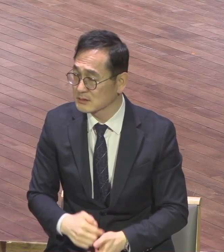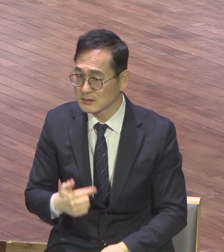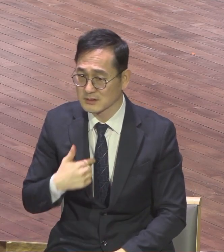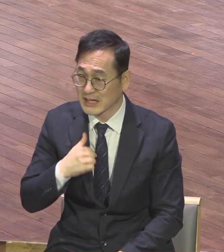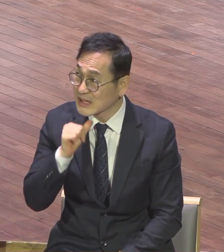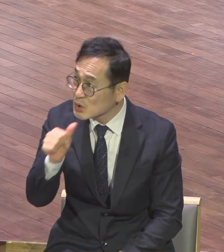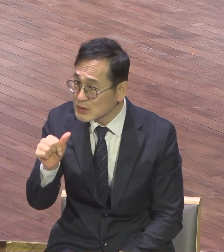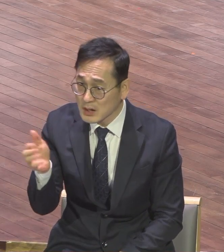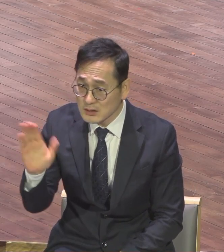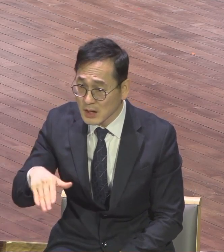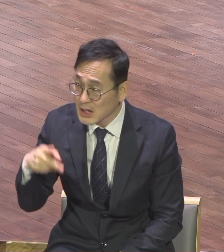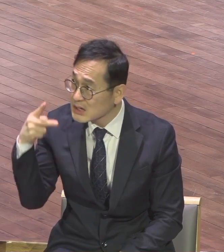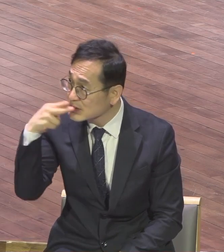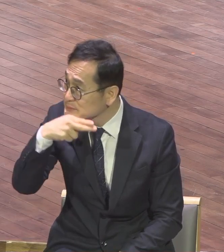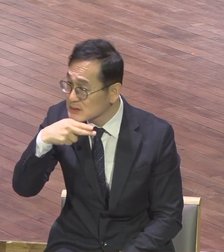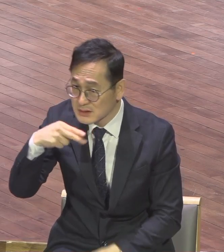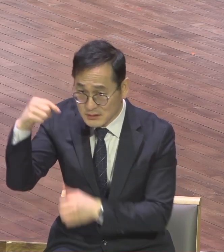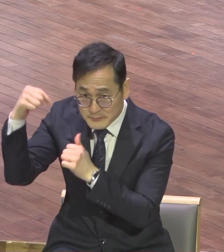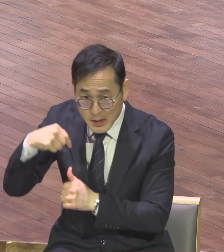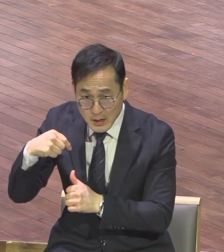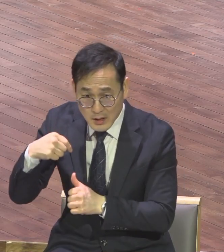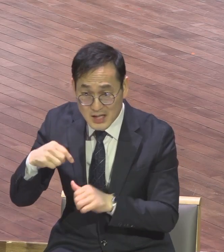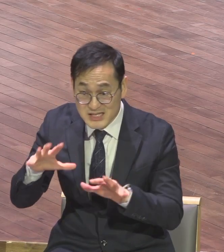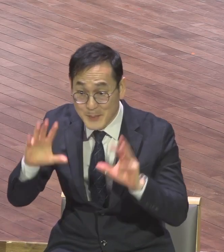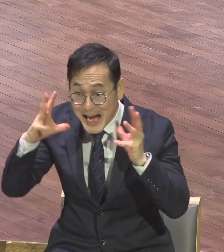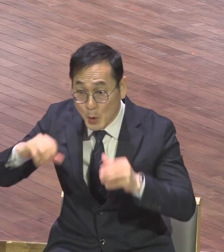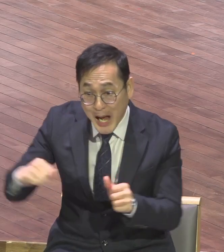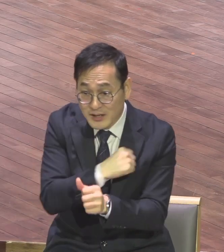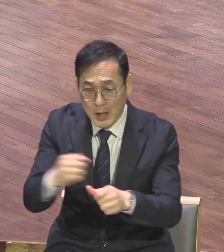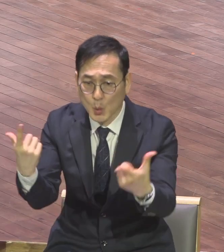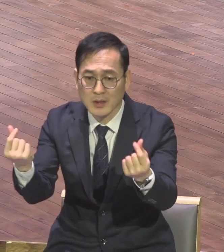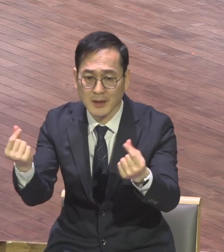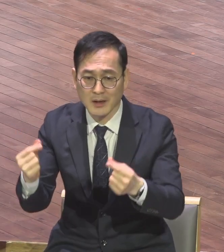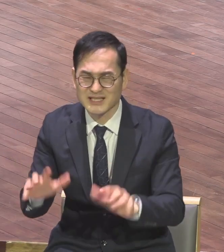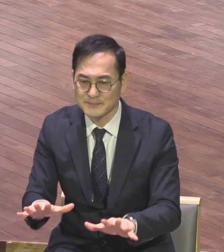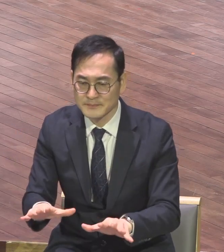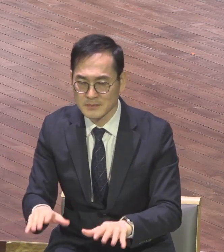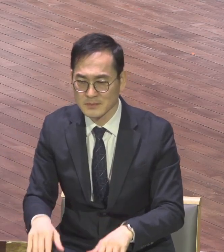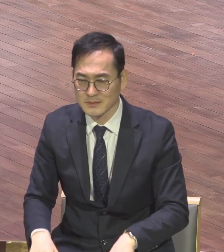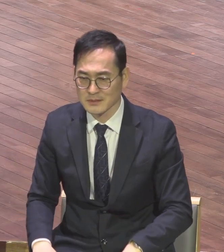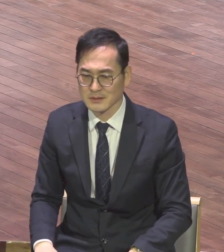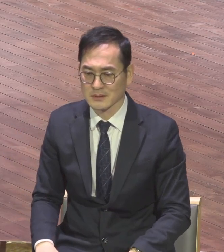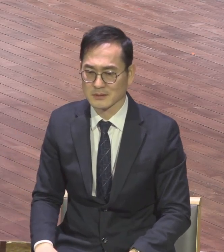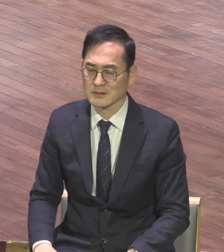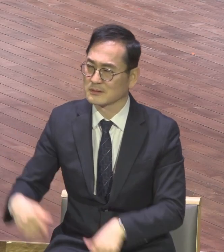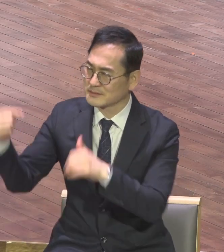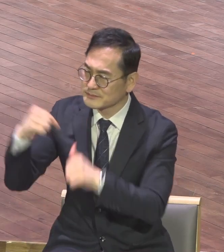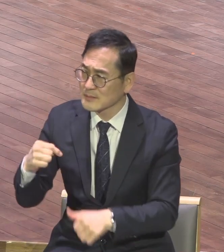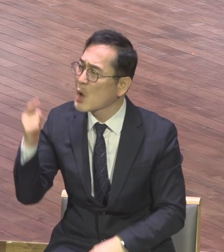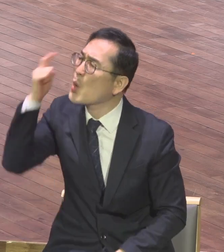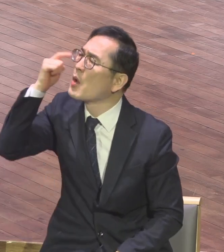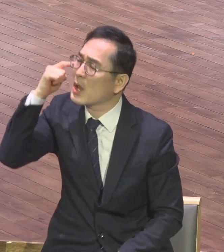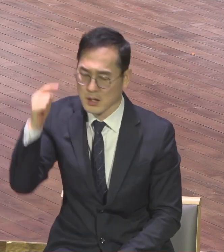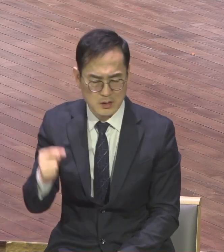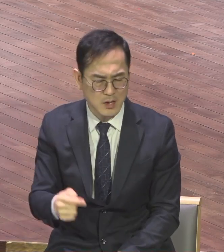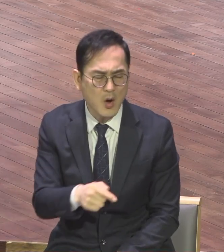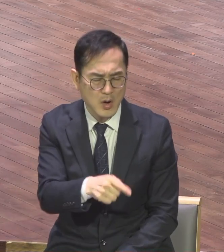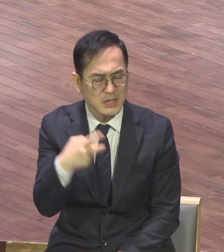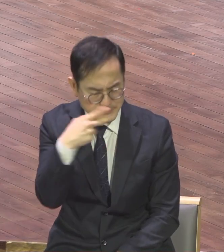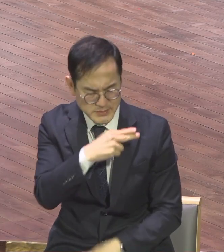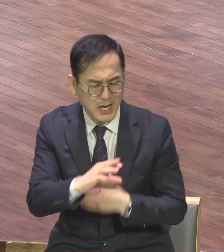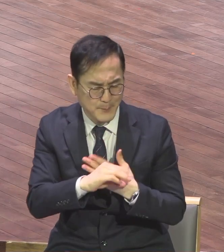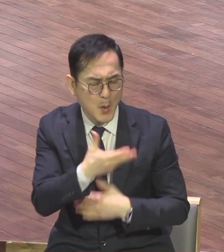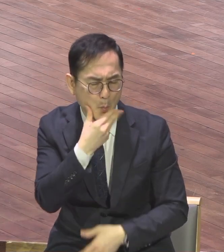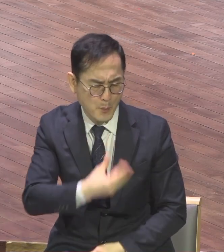5살짜리예요. 지금 같으면 아동학대죠. 그런데 그렇게 왜 해야 되냐 물었더니 그렇게 해야 복을 받는다고 목사님 말씀하셨다는